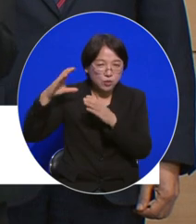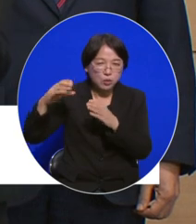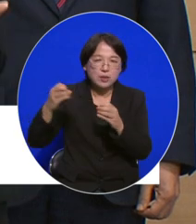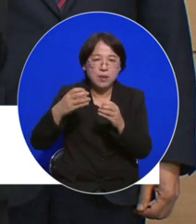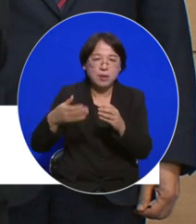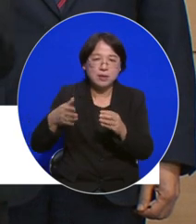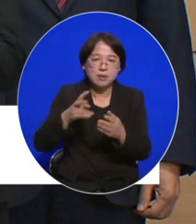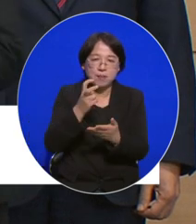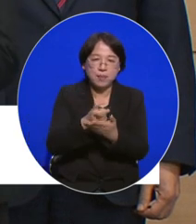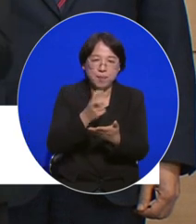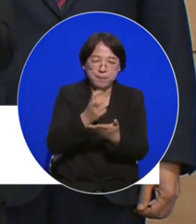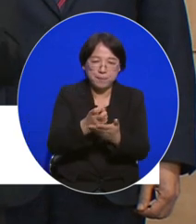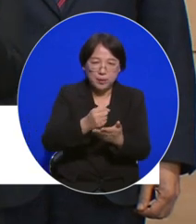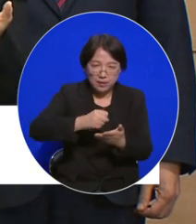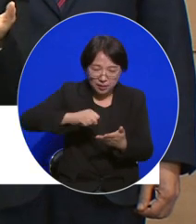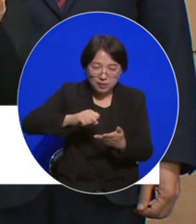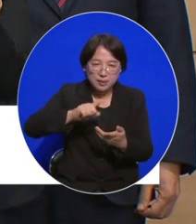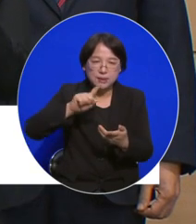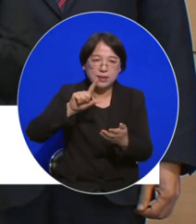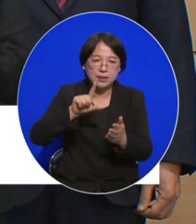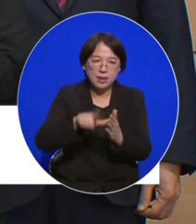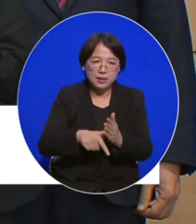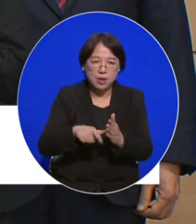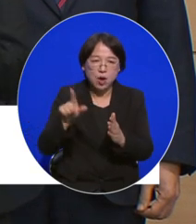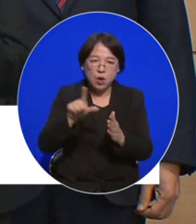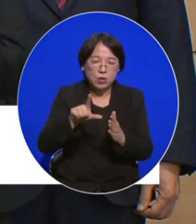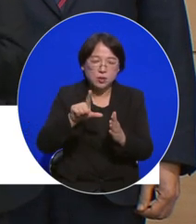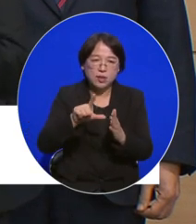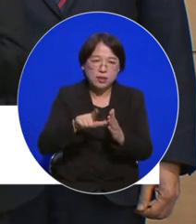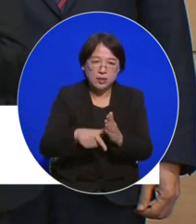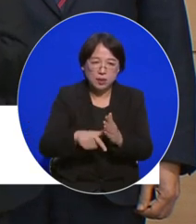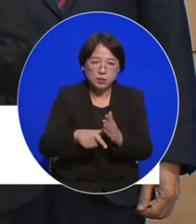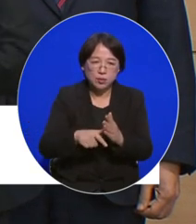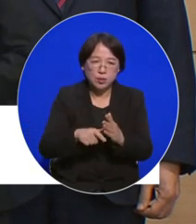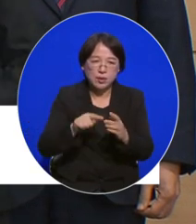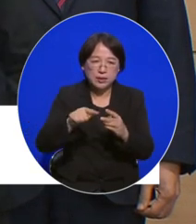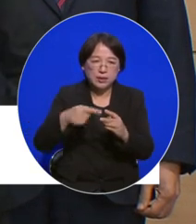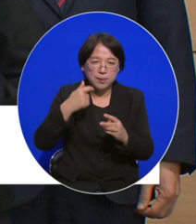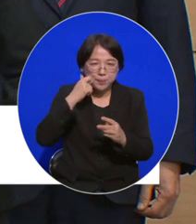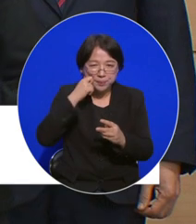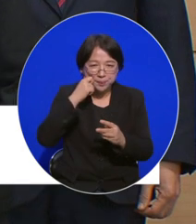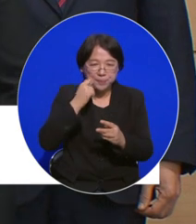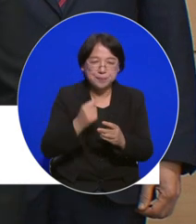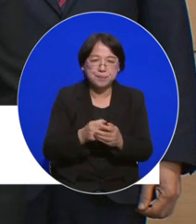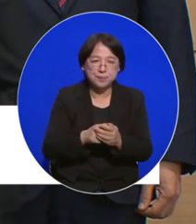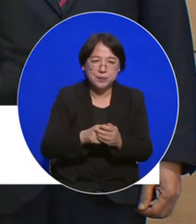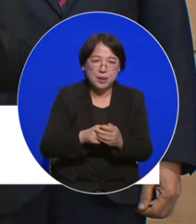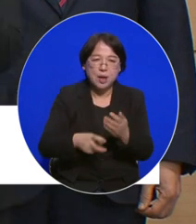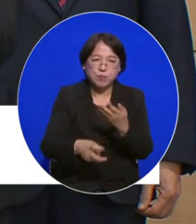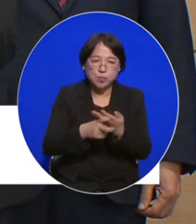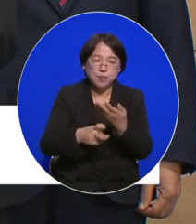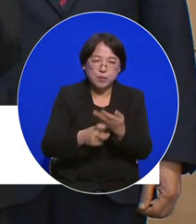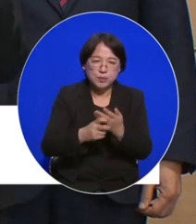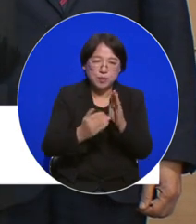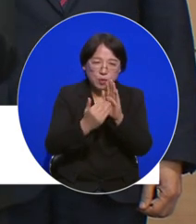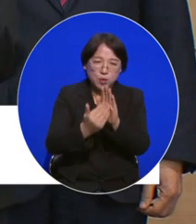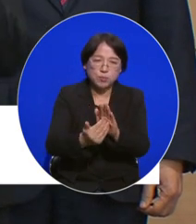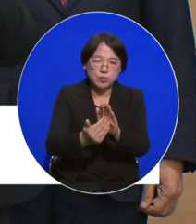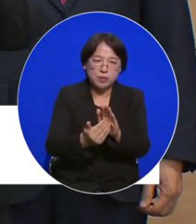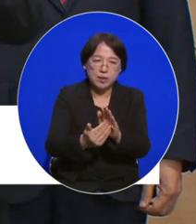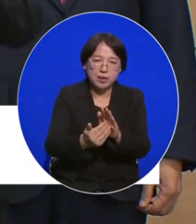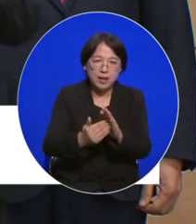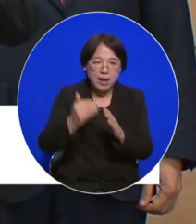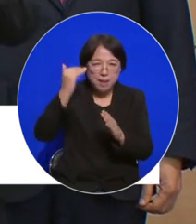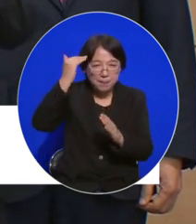법과 원칙을 어기는 행위는 어떠한 경우에도 용납하지 않겠습니다 불법적 운송거부나